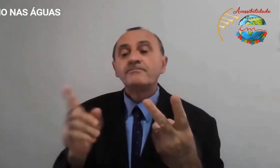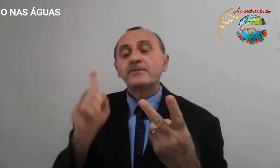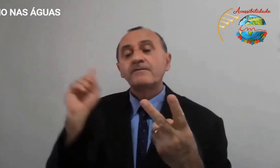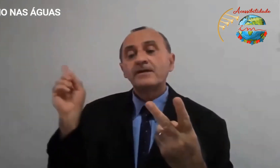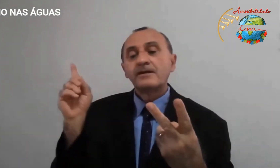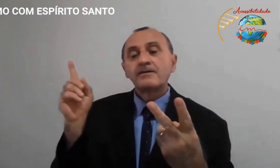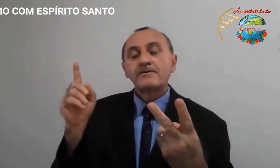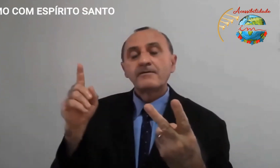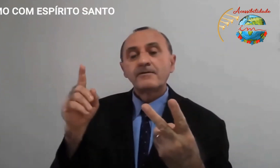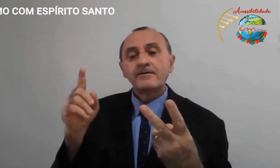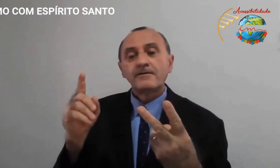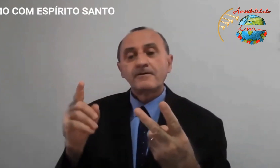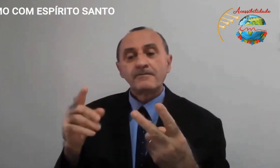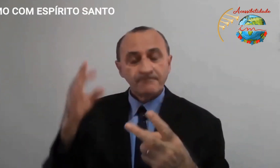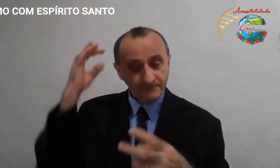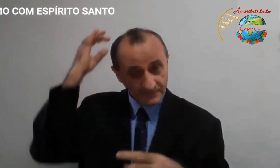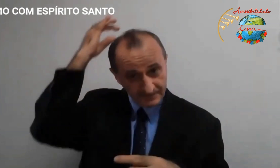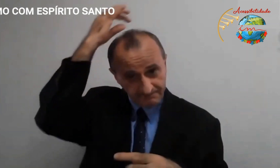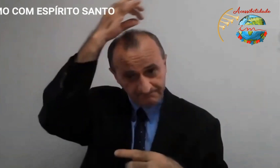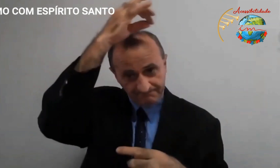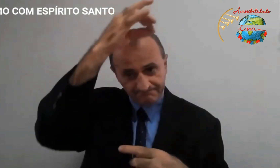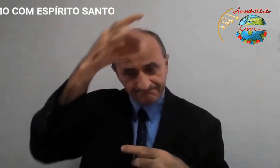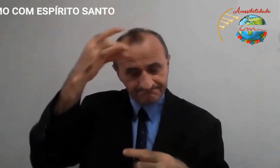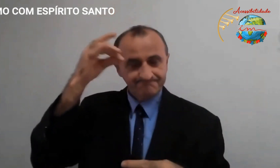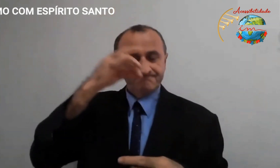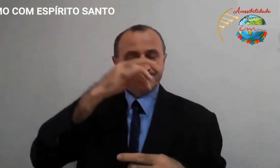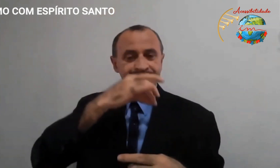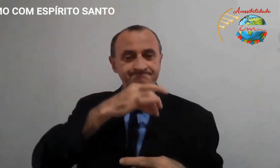veja aqui, ó, batismo com o Espírito Santo.